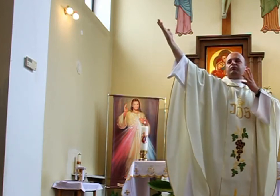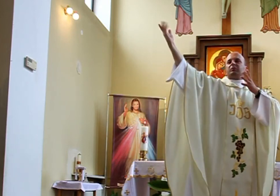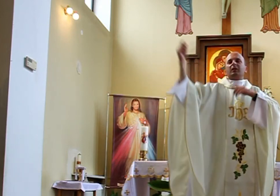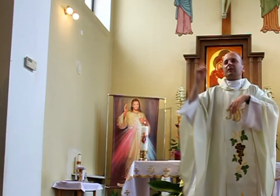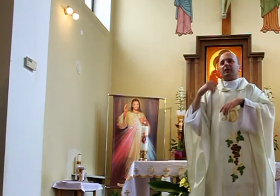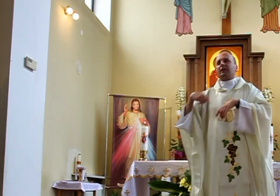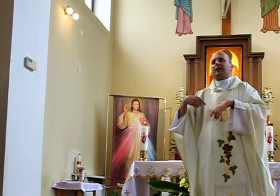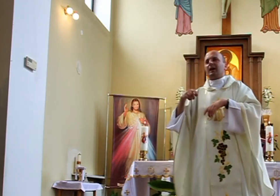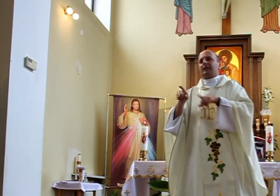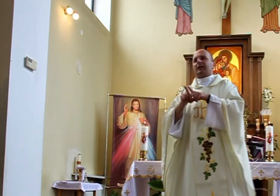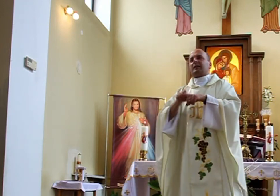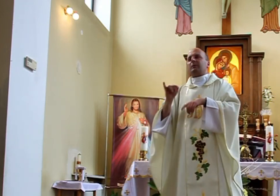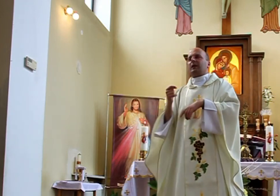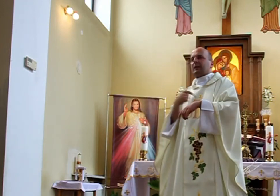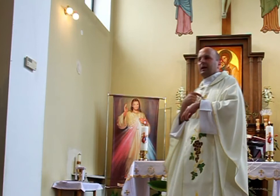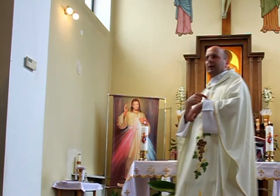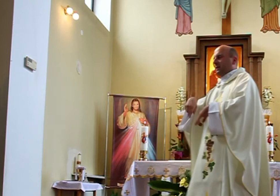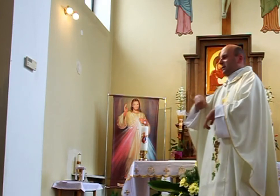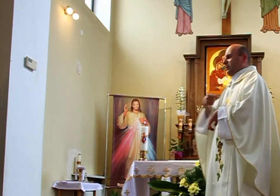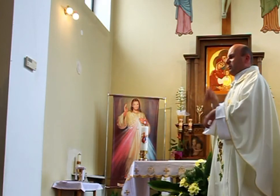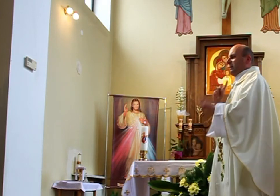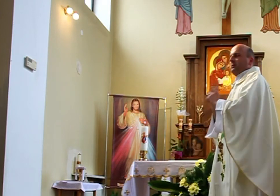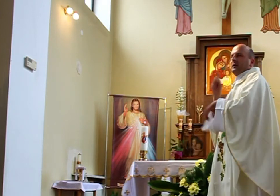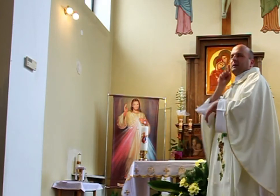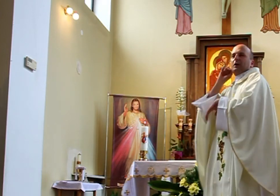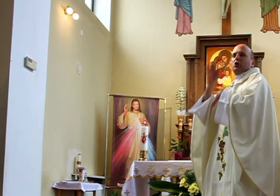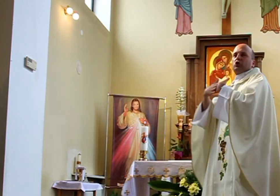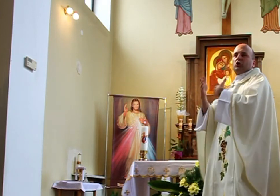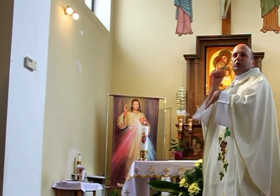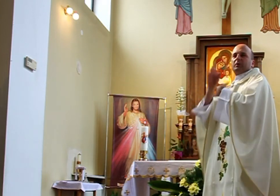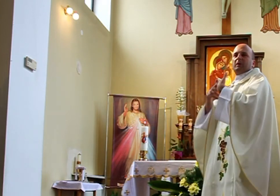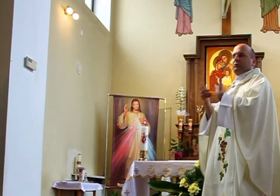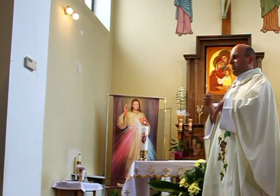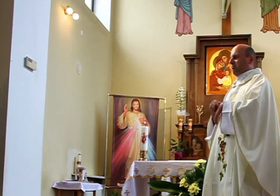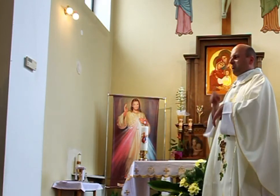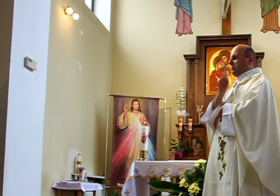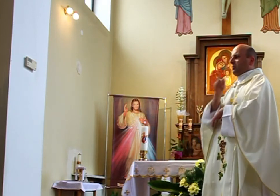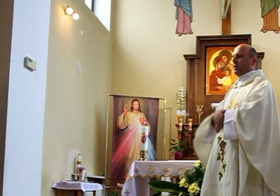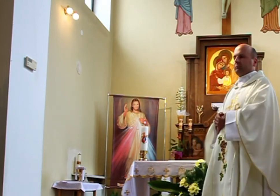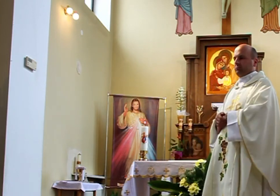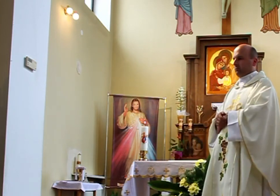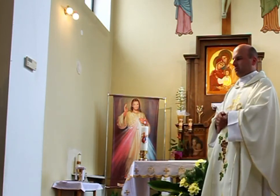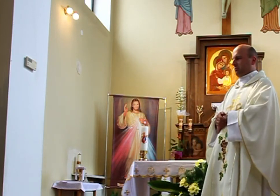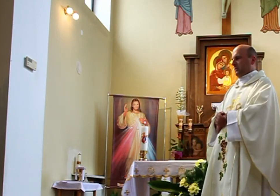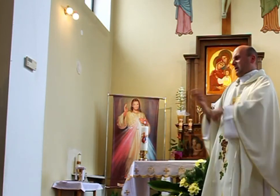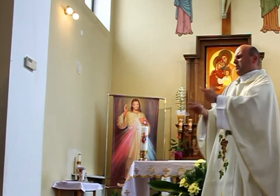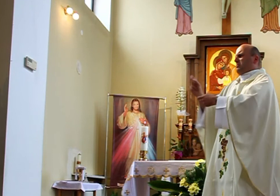To jest tak samo, jak ja nie rozmawiam razem z żoną, z mężem, cisza. Rób jak